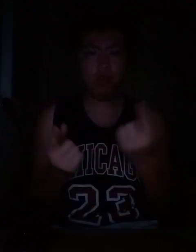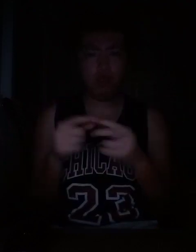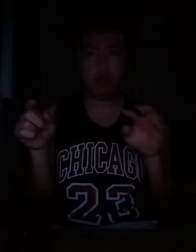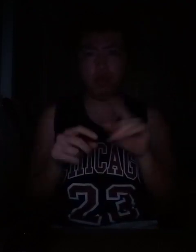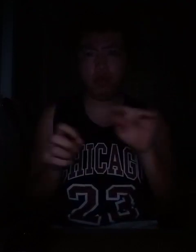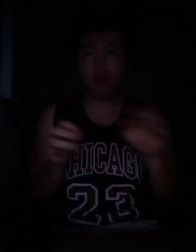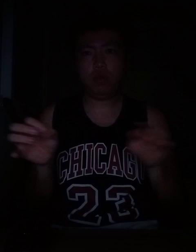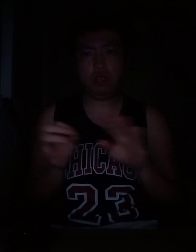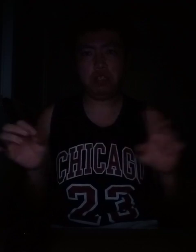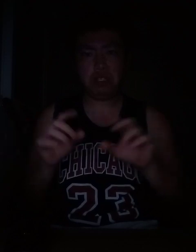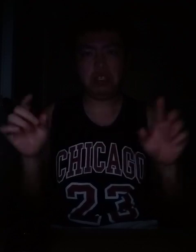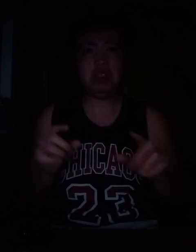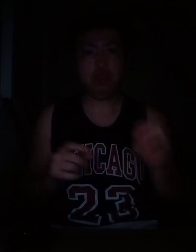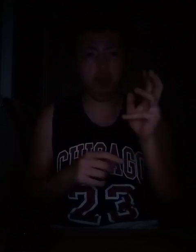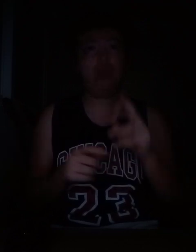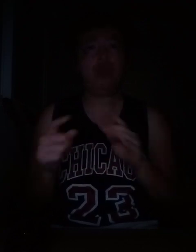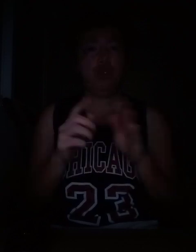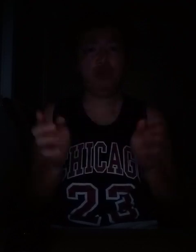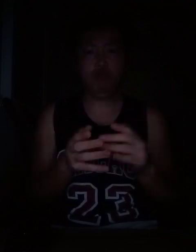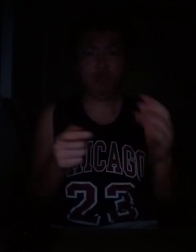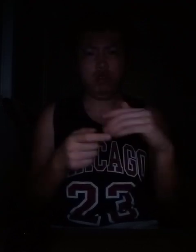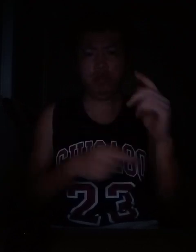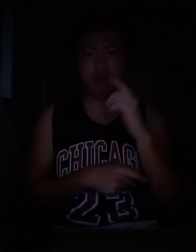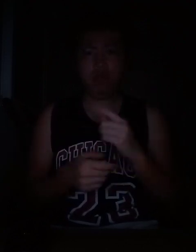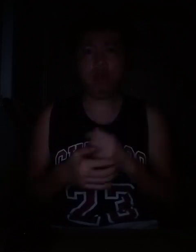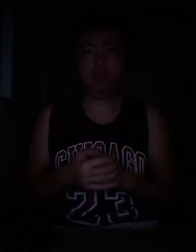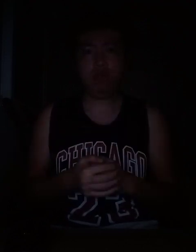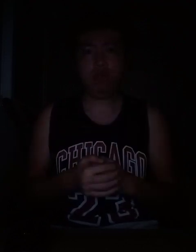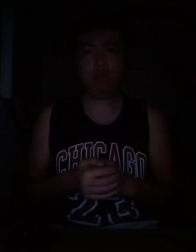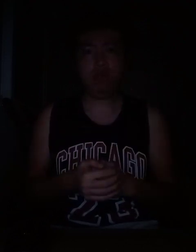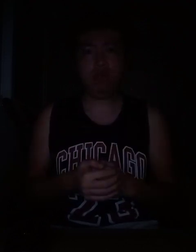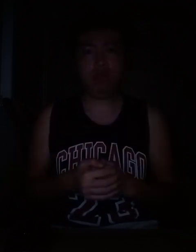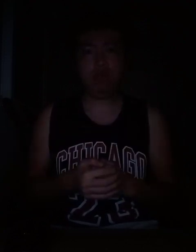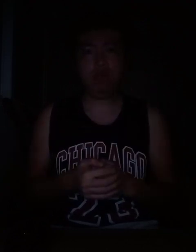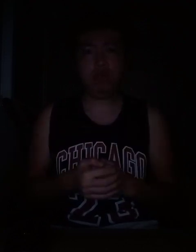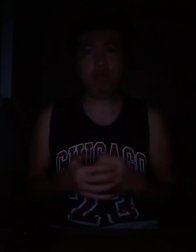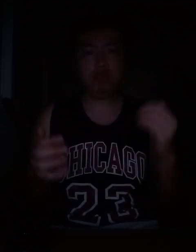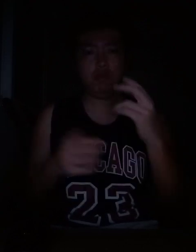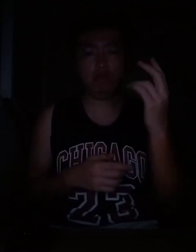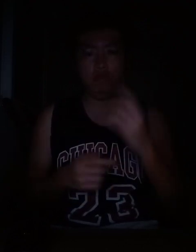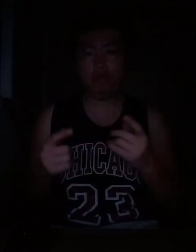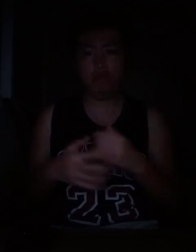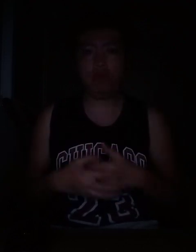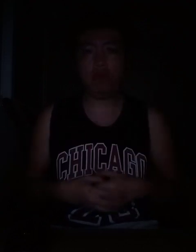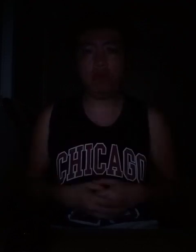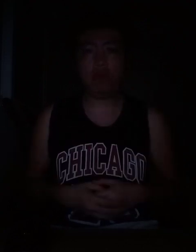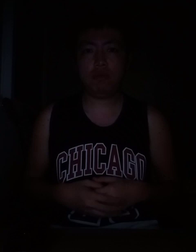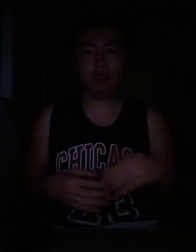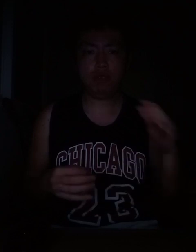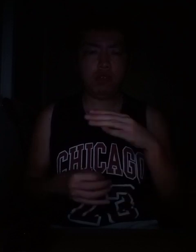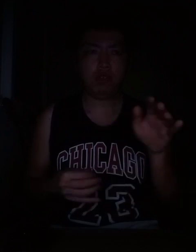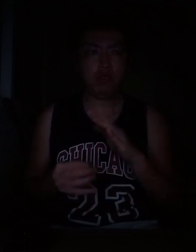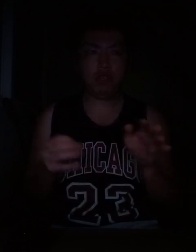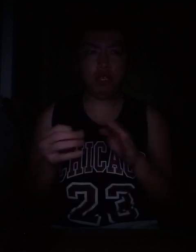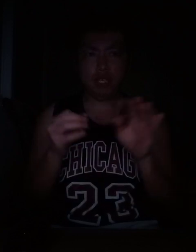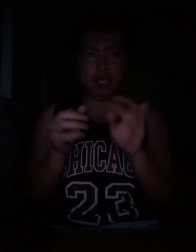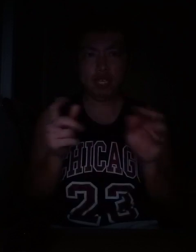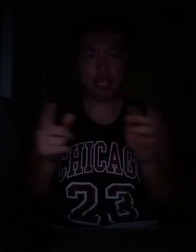세력으로 북진하며 한반도를 관통할 것으로 전망되고 있는데요. 제주는 모레 새벽 태풍이 가장